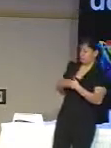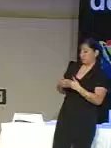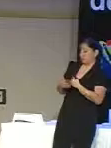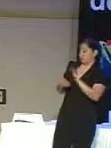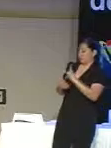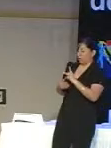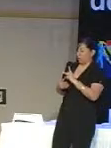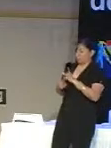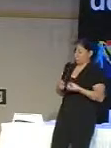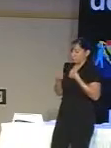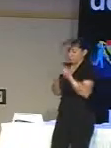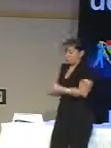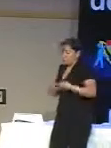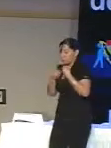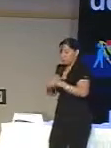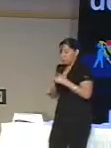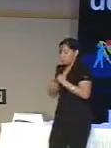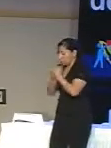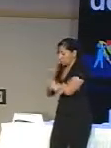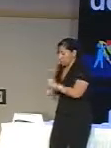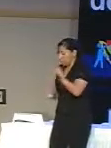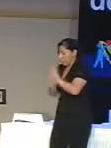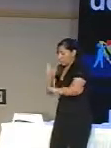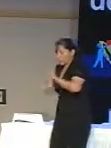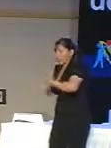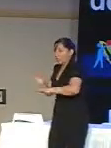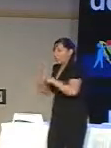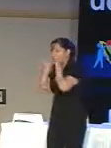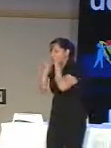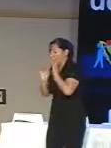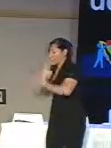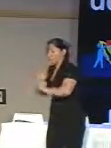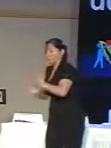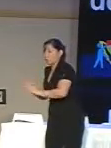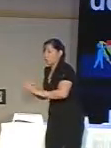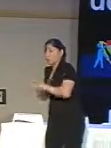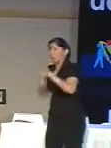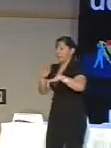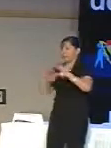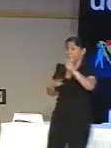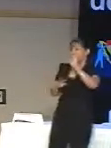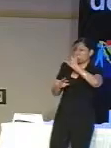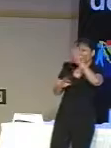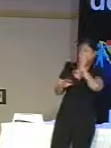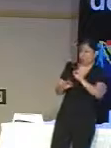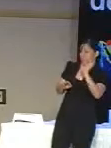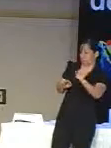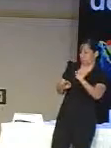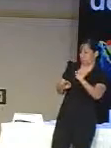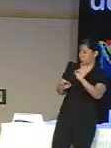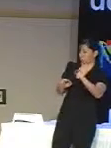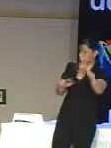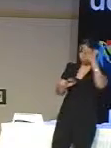costo total por atención neonatal y 40% del gasto anual de salud infantil.